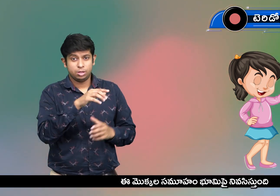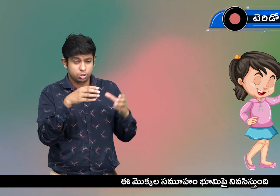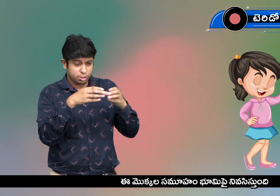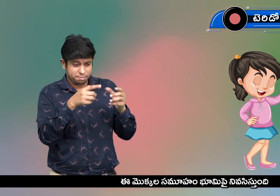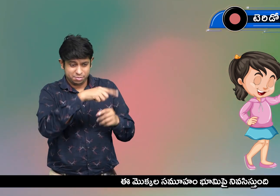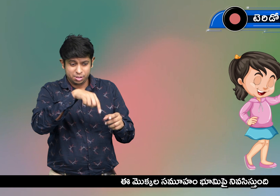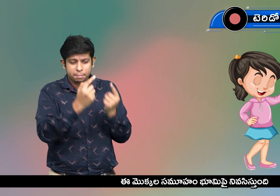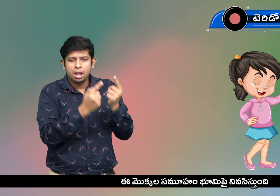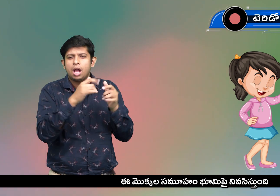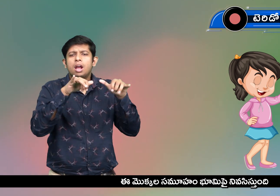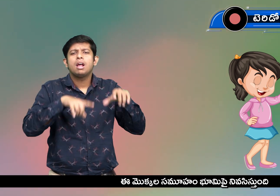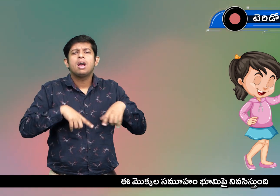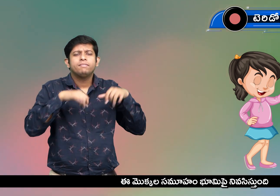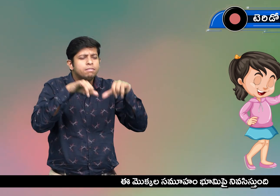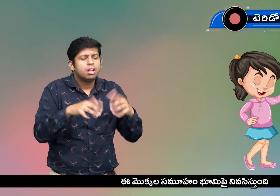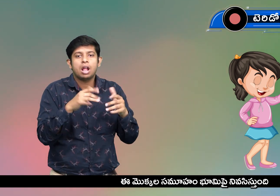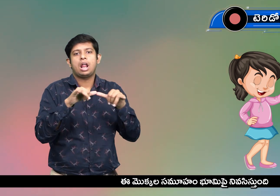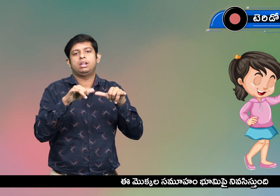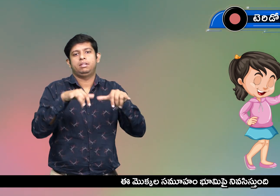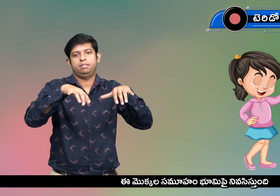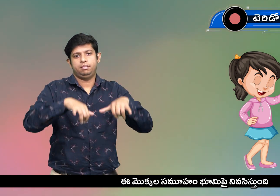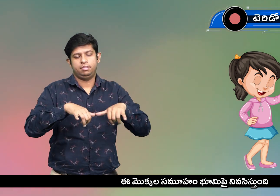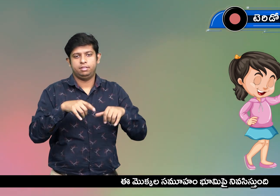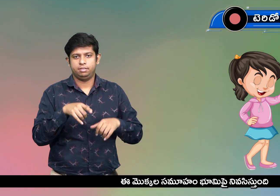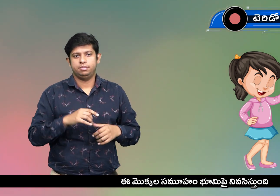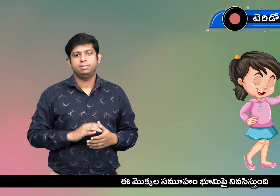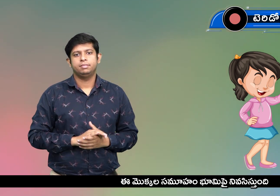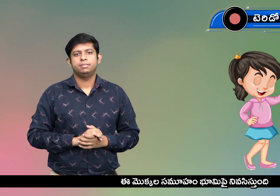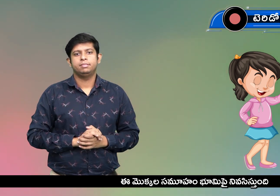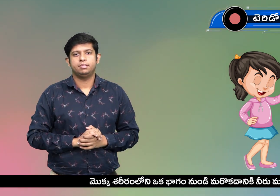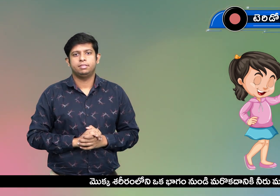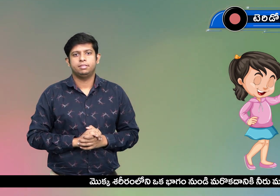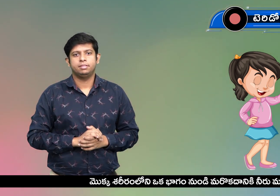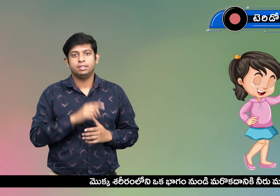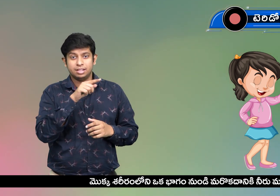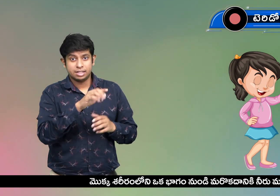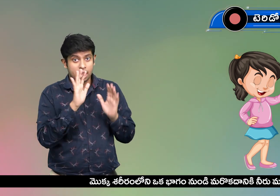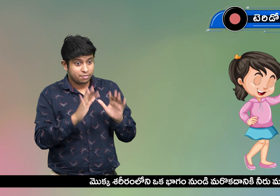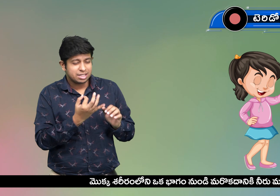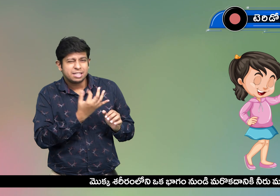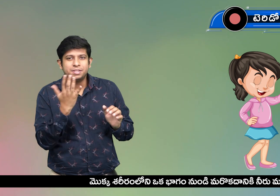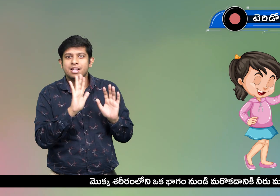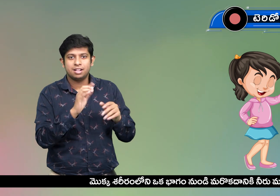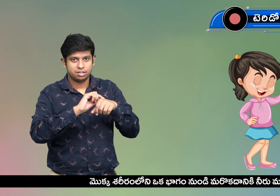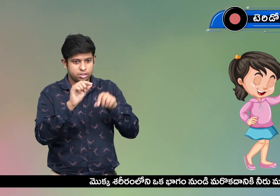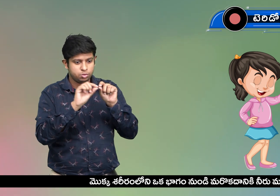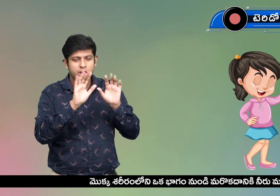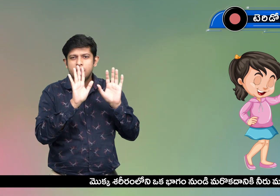ఈ మొక్కల సమూహం భూమిపై నివసిస్తుంది. మొక్క శరీరంలోని ఒక భాగం నుండి